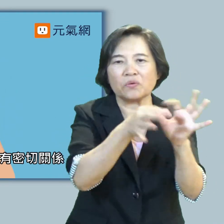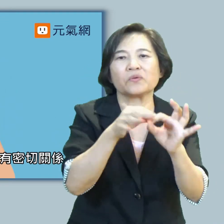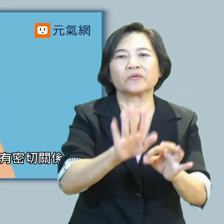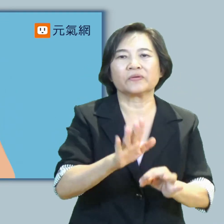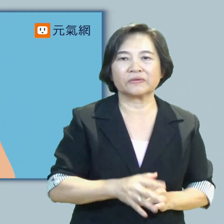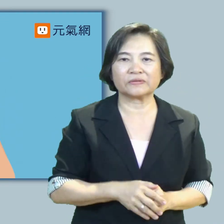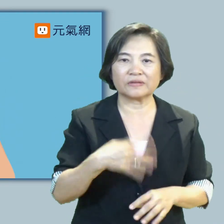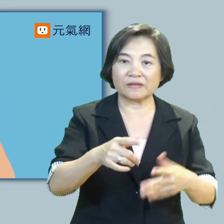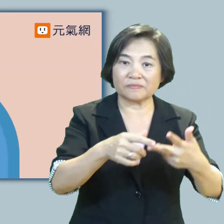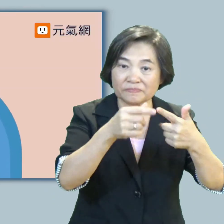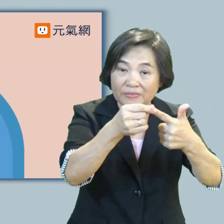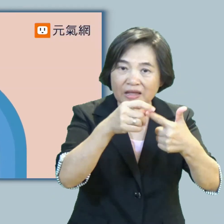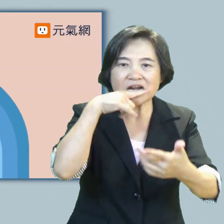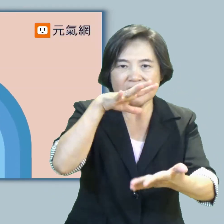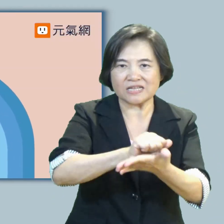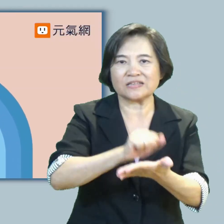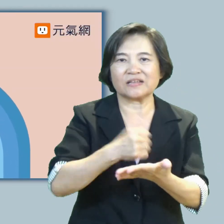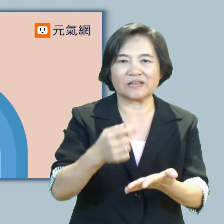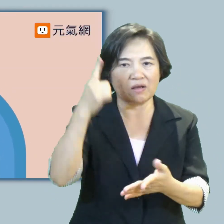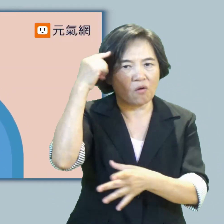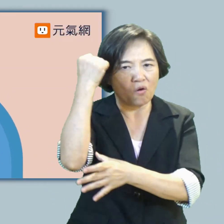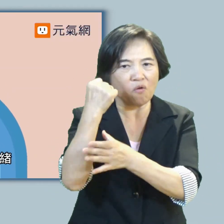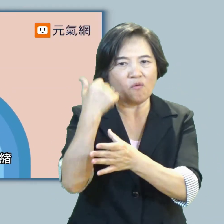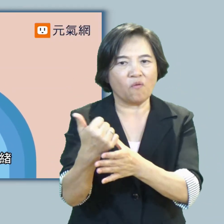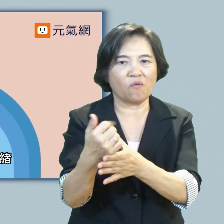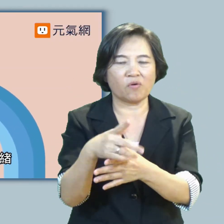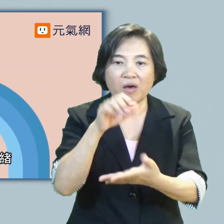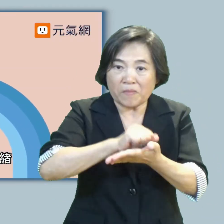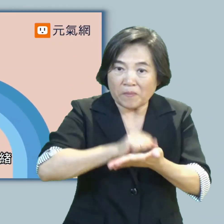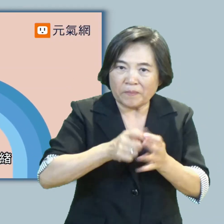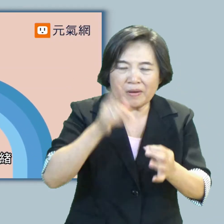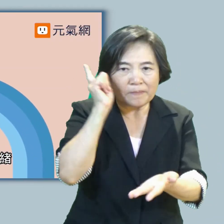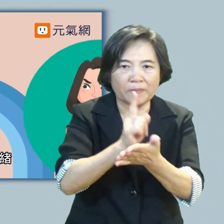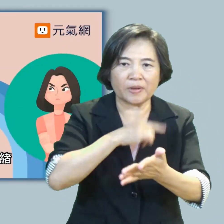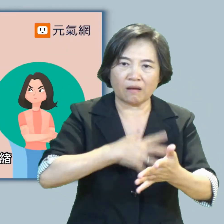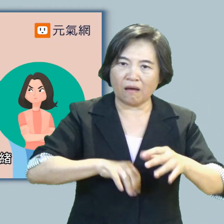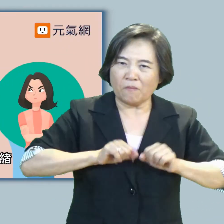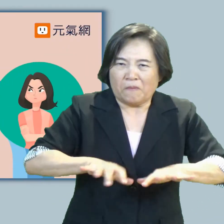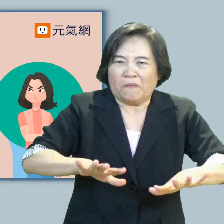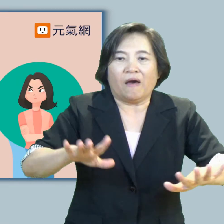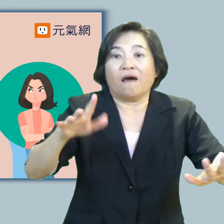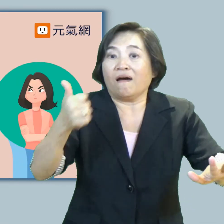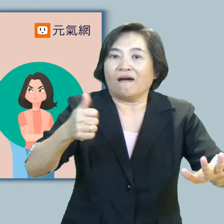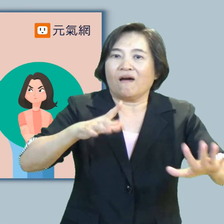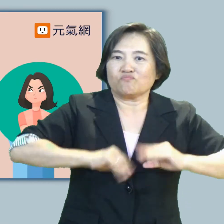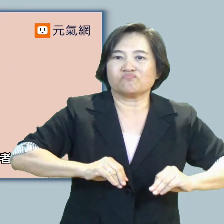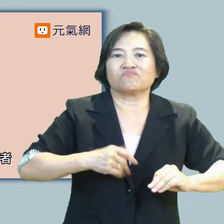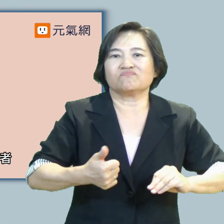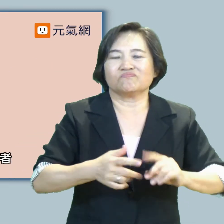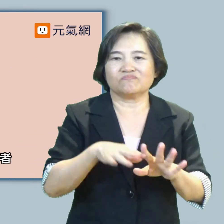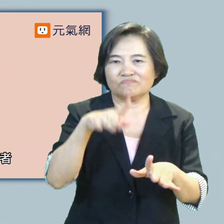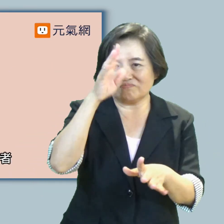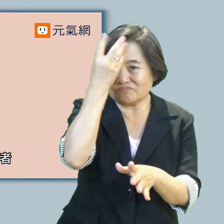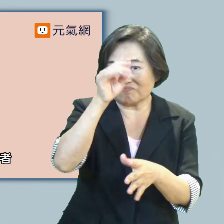的关系。六、写日记，活络脑袋。写日记可以帮助控制情绪，活络脑袋，